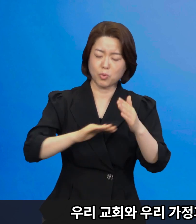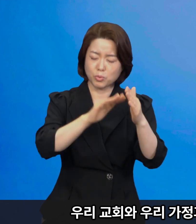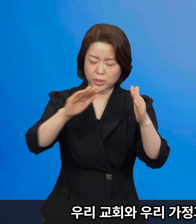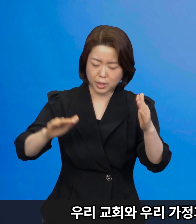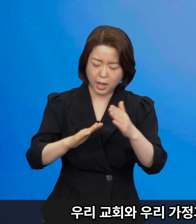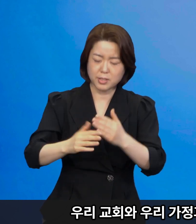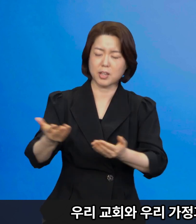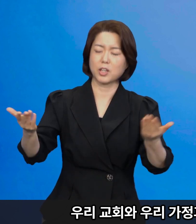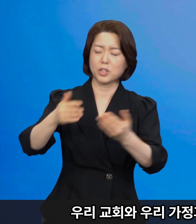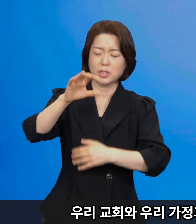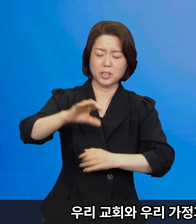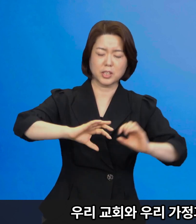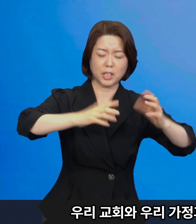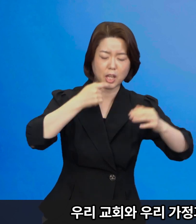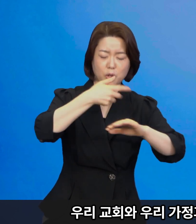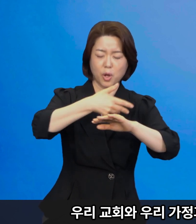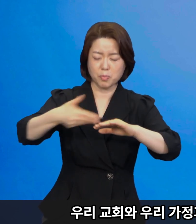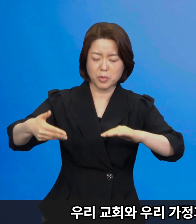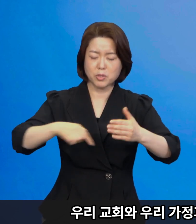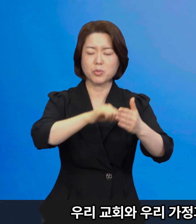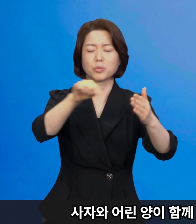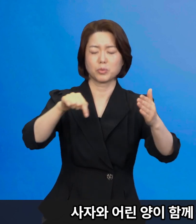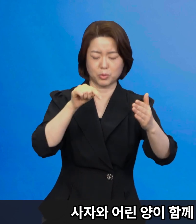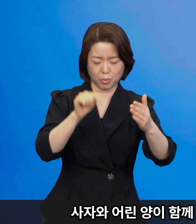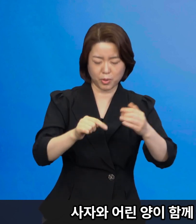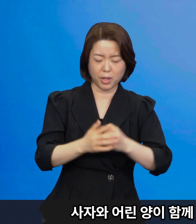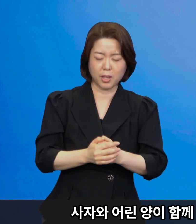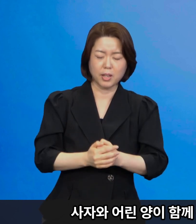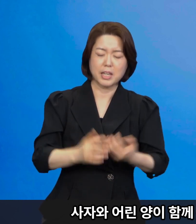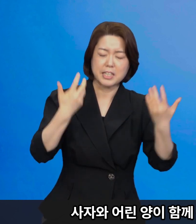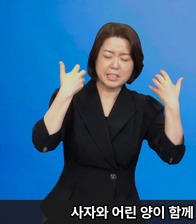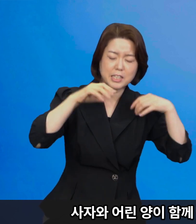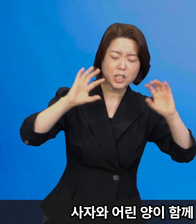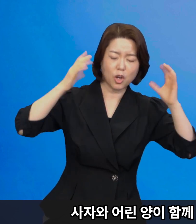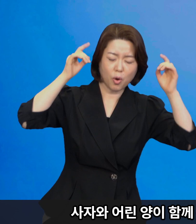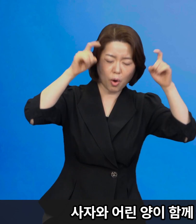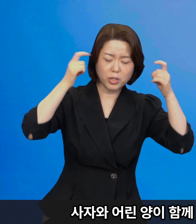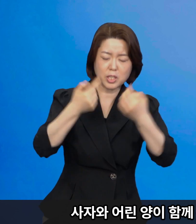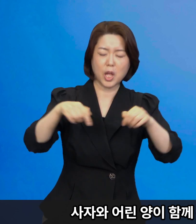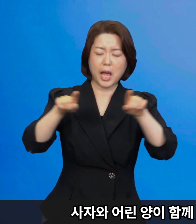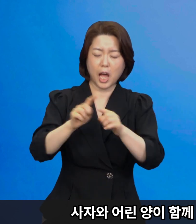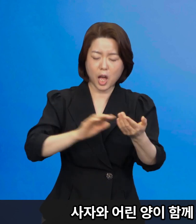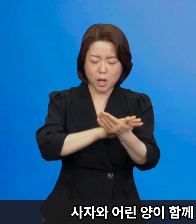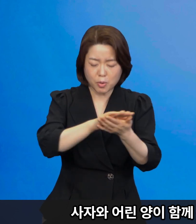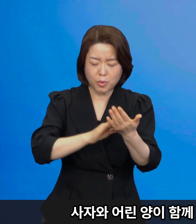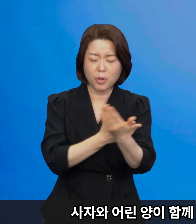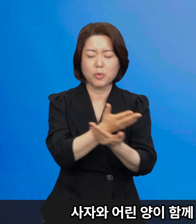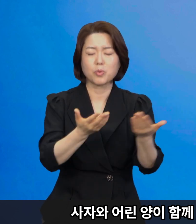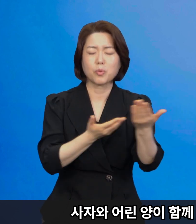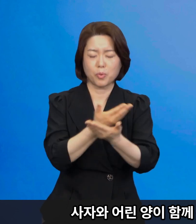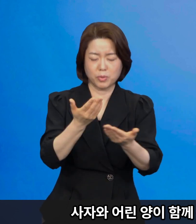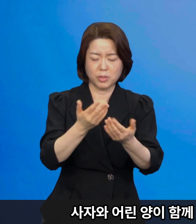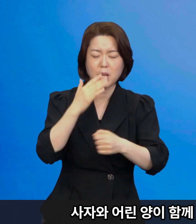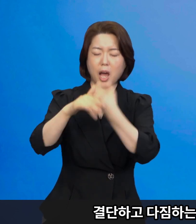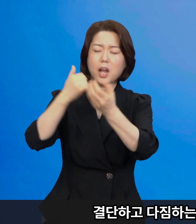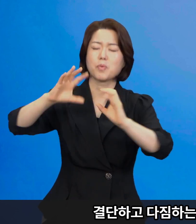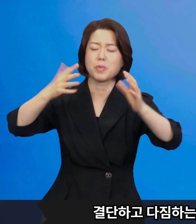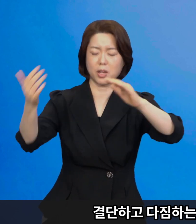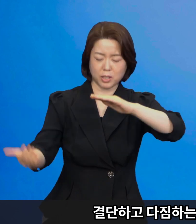가정과 직장과 나라와 민족 가운데 사자와 어린 양이 함께 뛰노는 하나님 나라